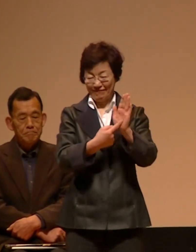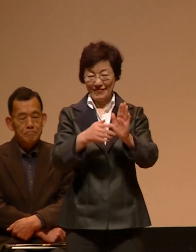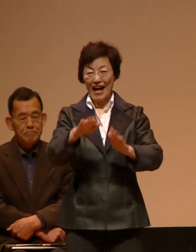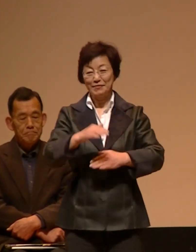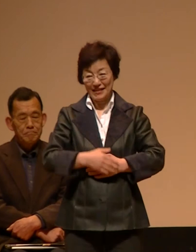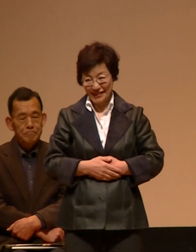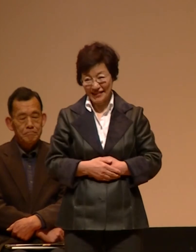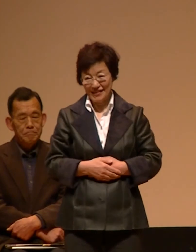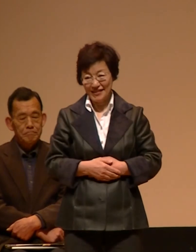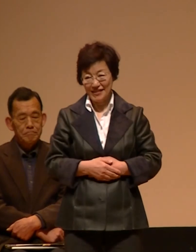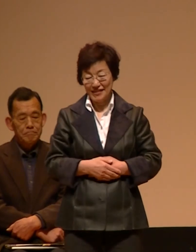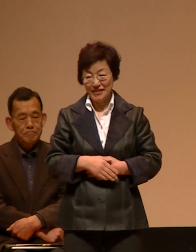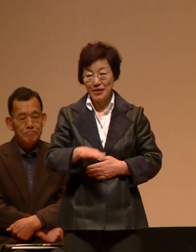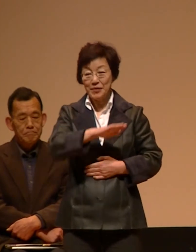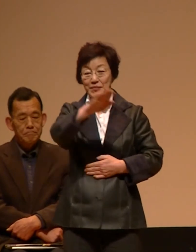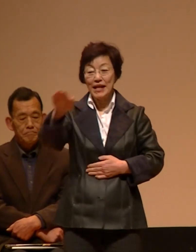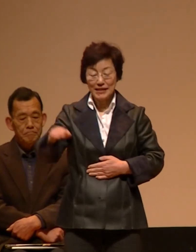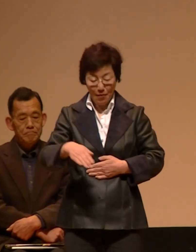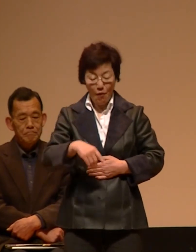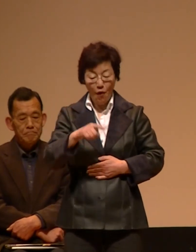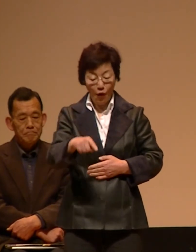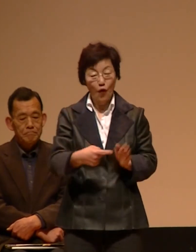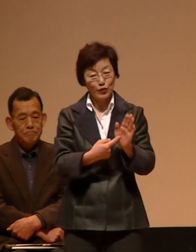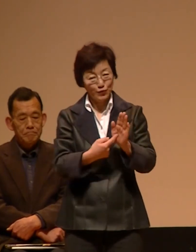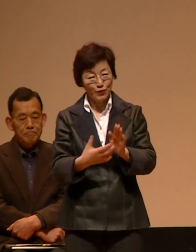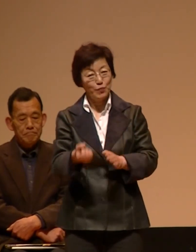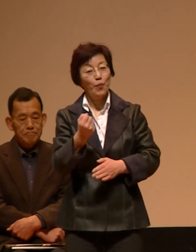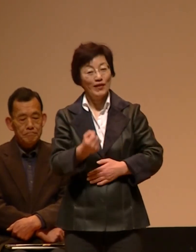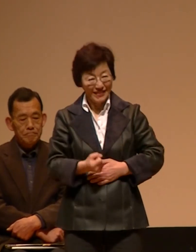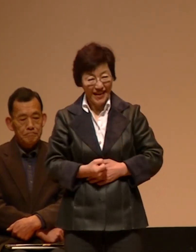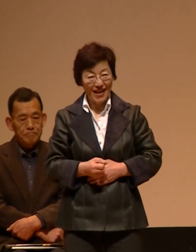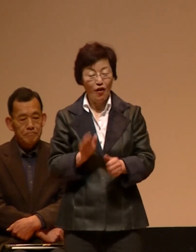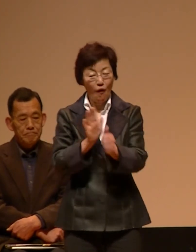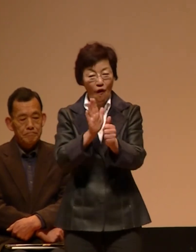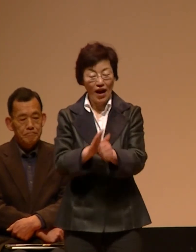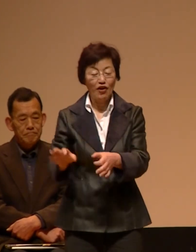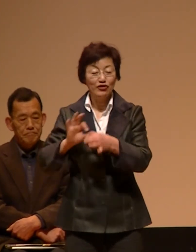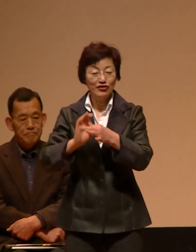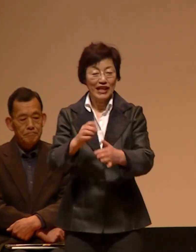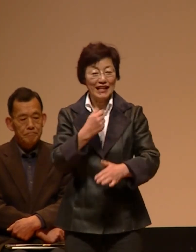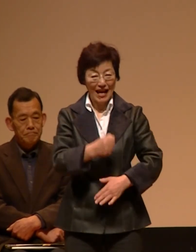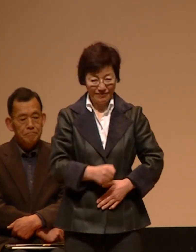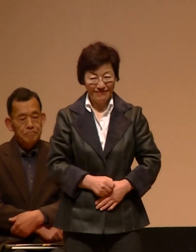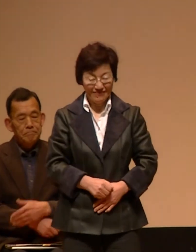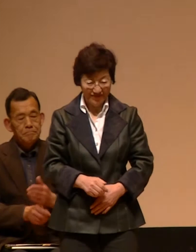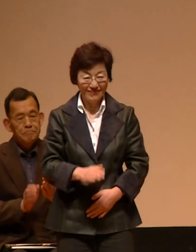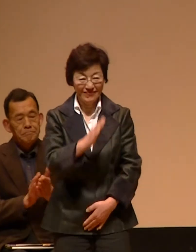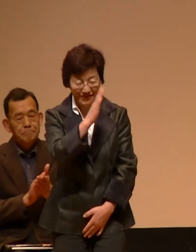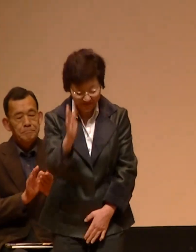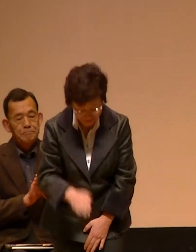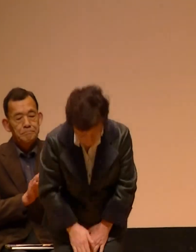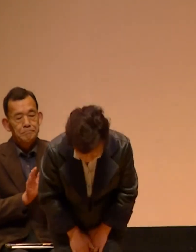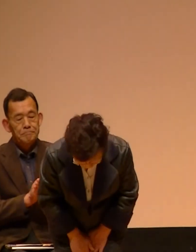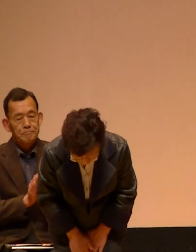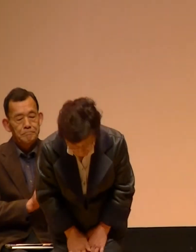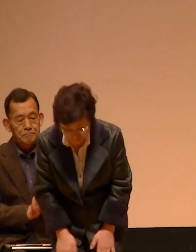て、被災者の皆さんを末永く応援していこうではありませんか。よろしくお願いいたします。